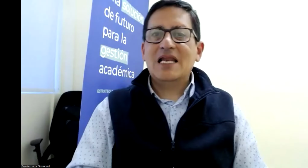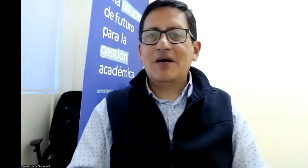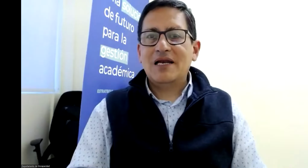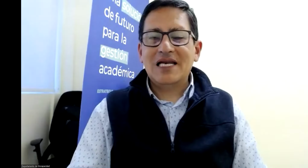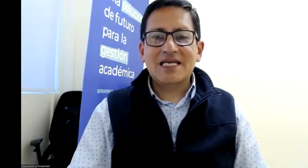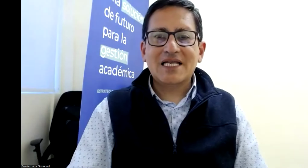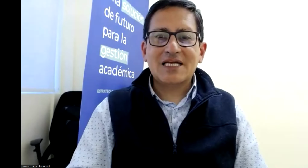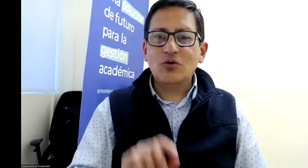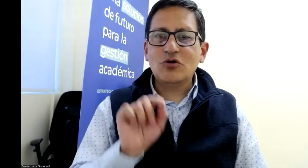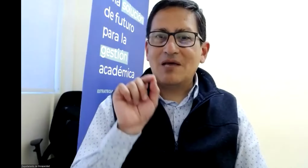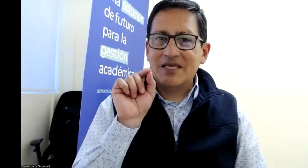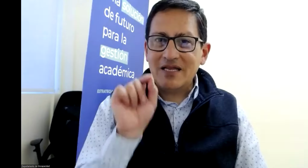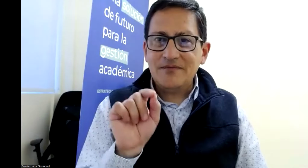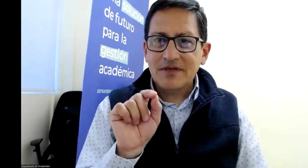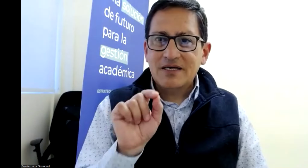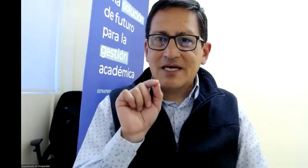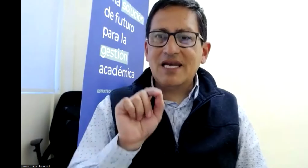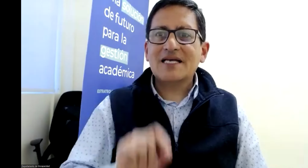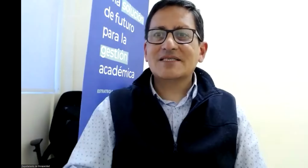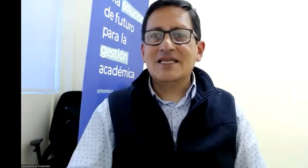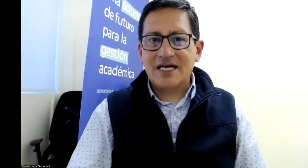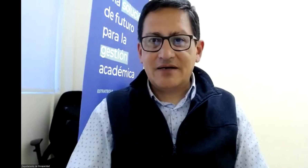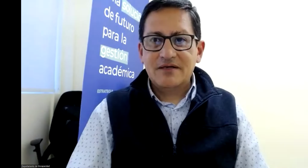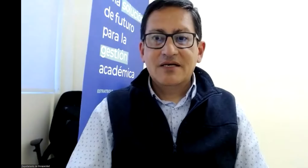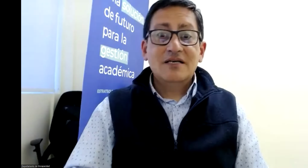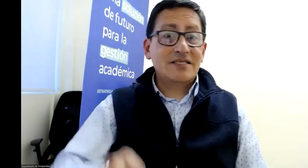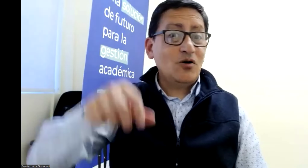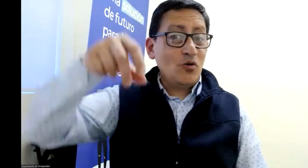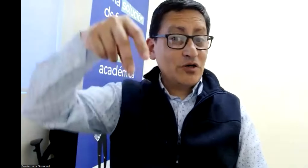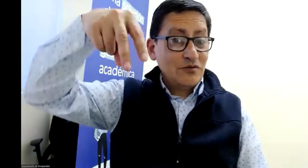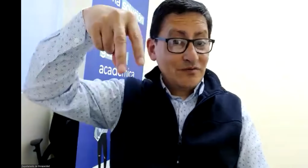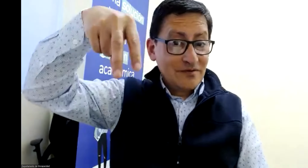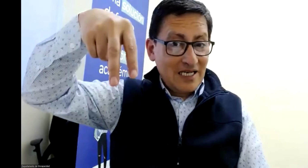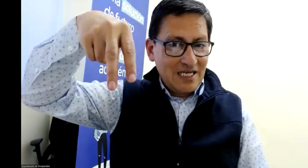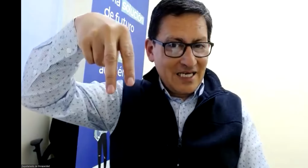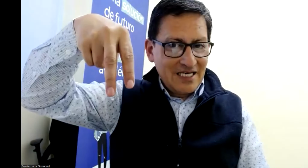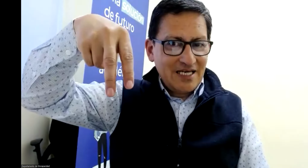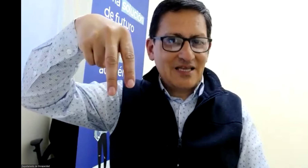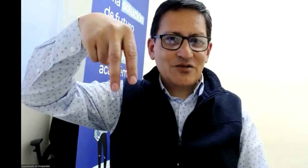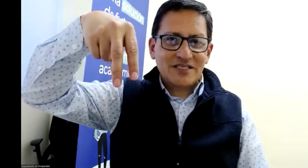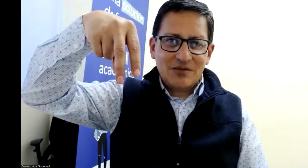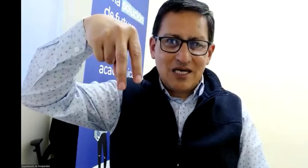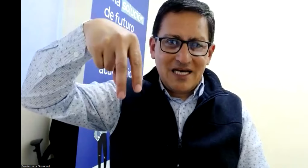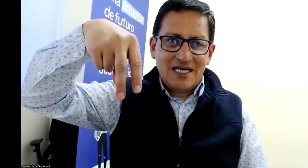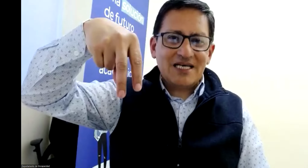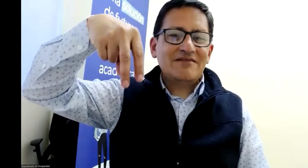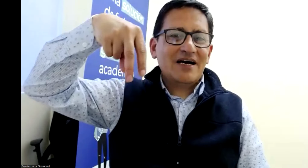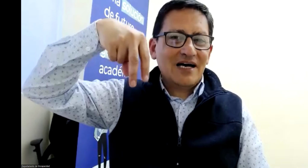la letra que está justo en la mitad es la que se destaca si es junio en la letra N entonces tenemos la N y va